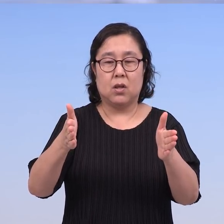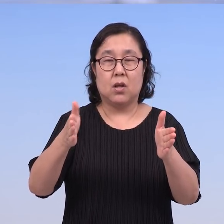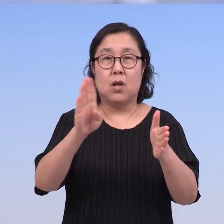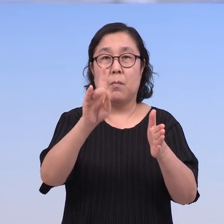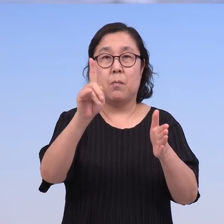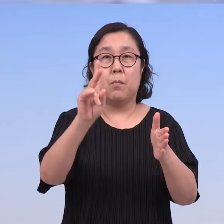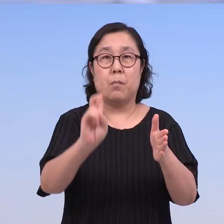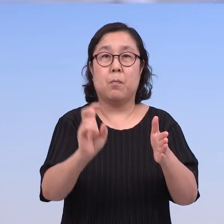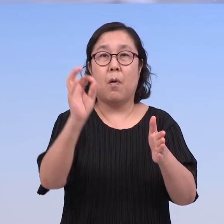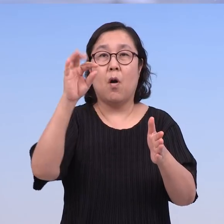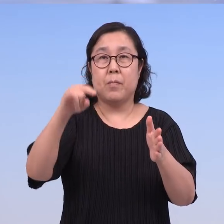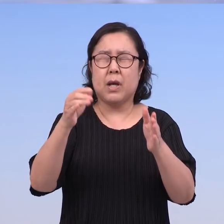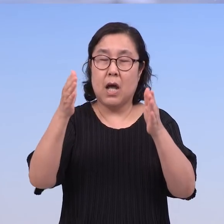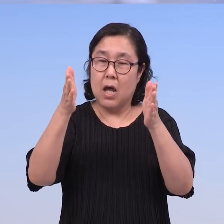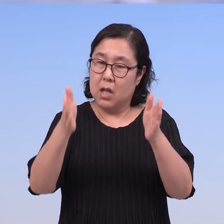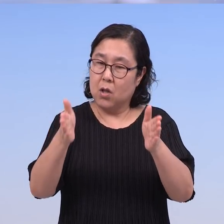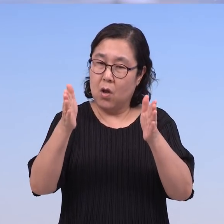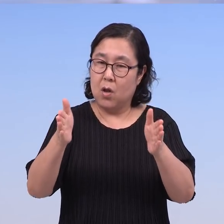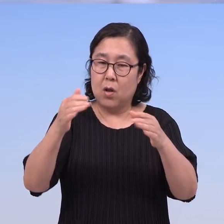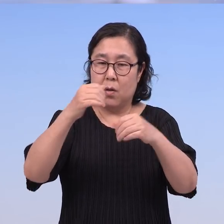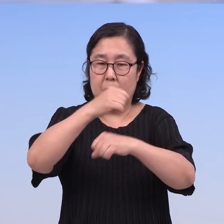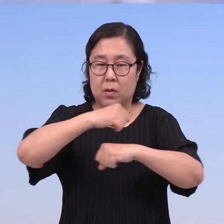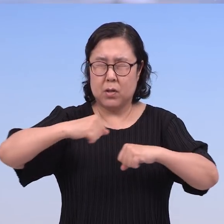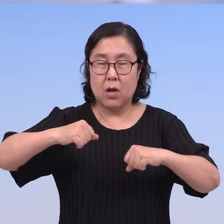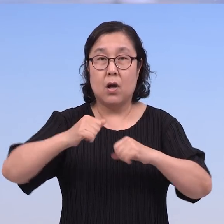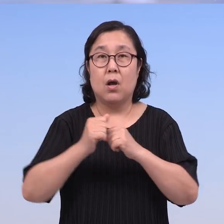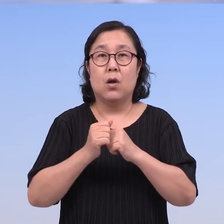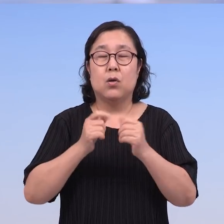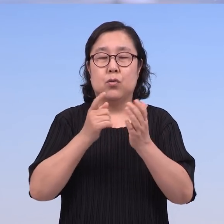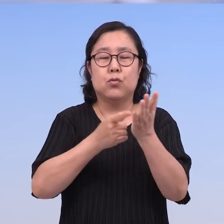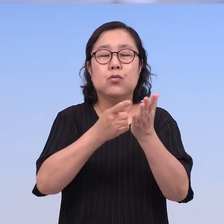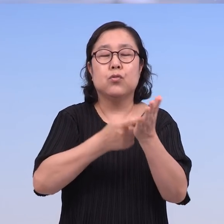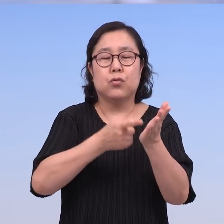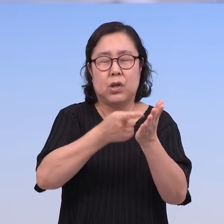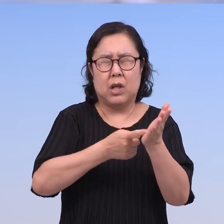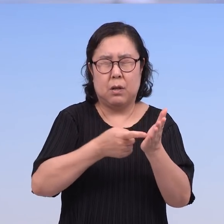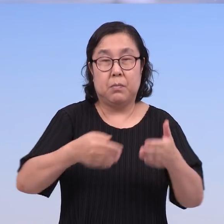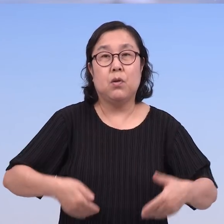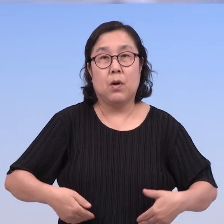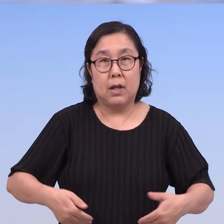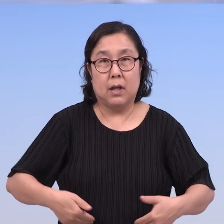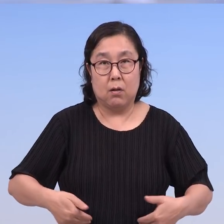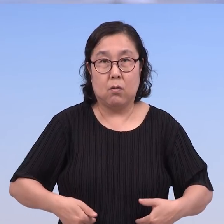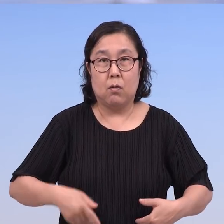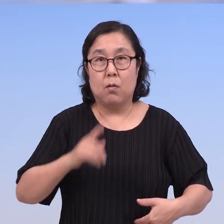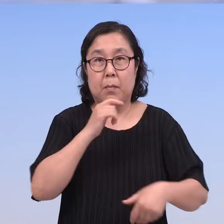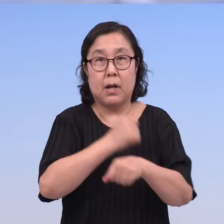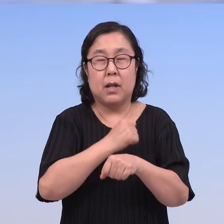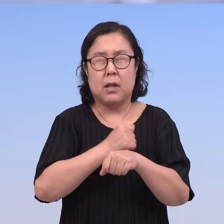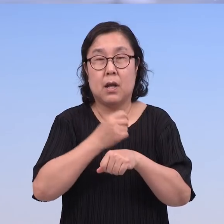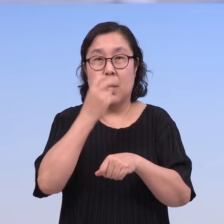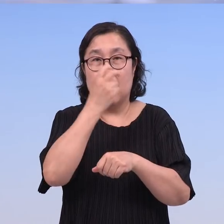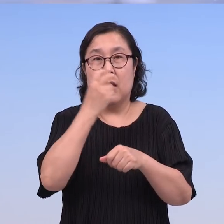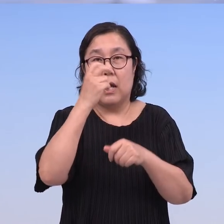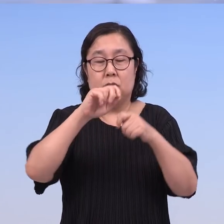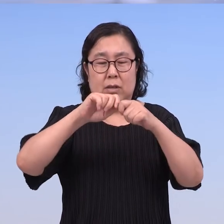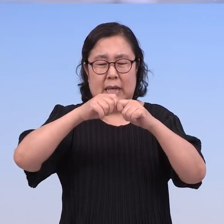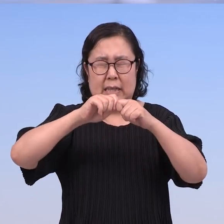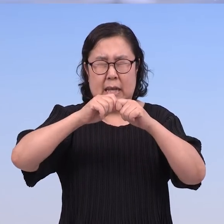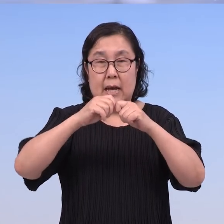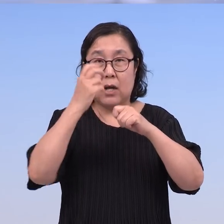범위가 생각보다 너무 넓어서 이 수술해야 될지 모르겠다고. 그러면서 이제 그 정밀 검사를